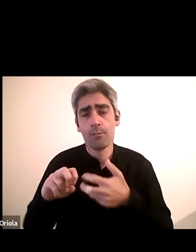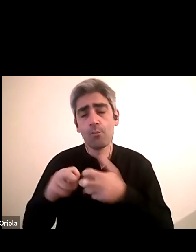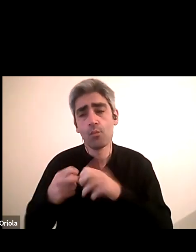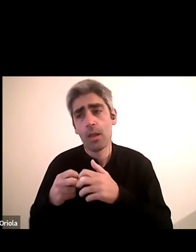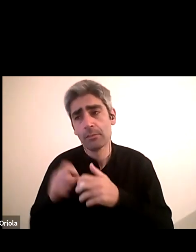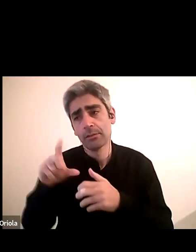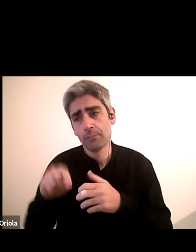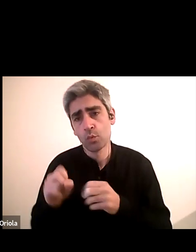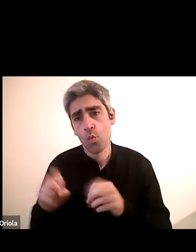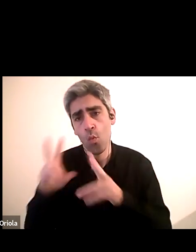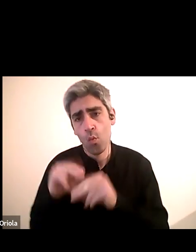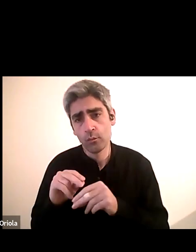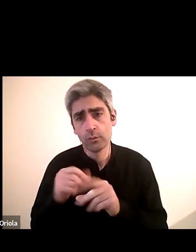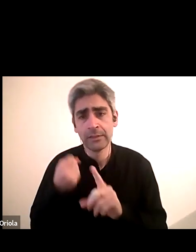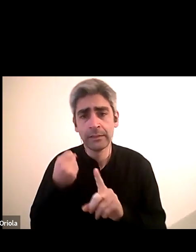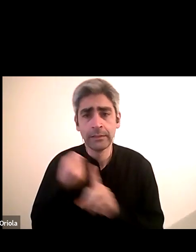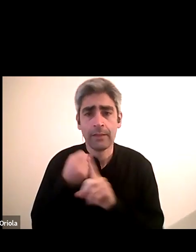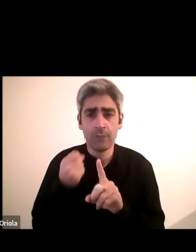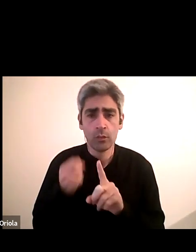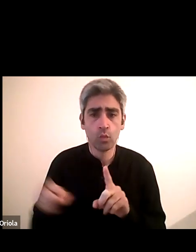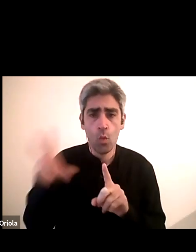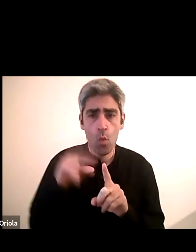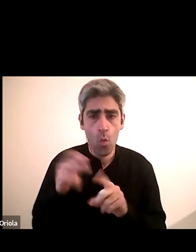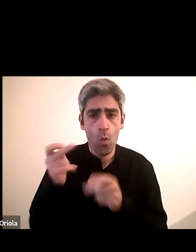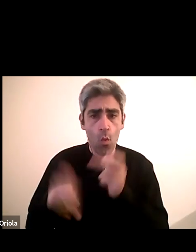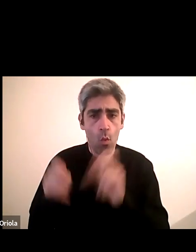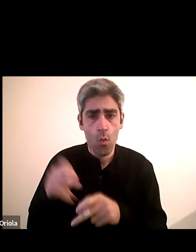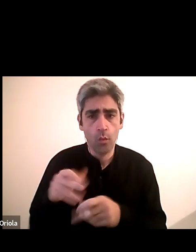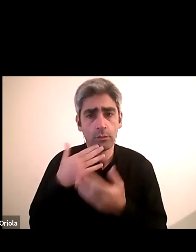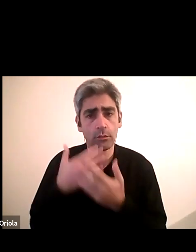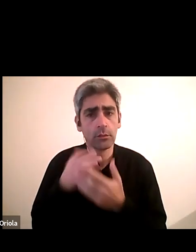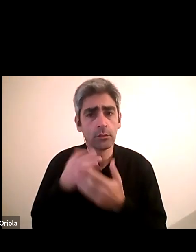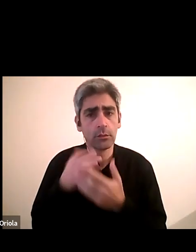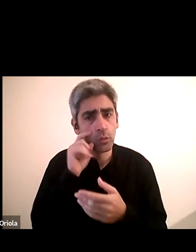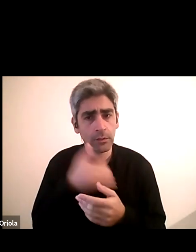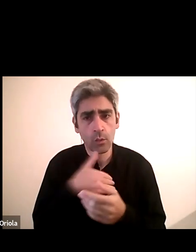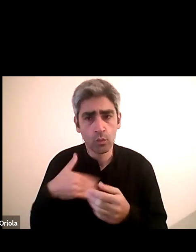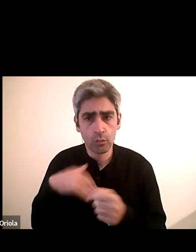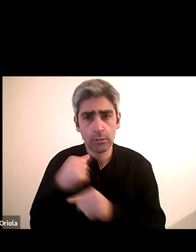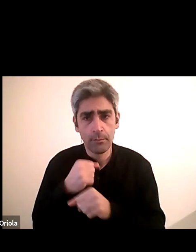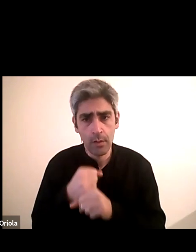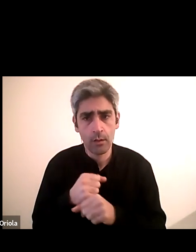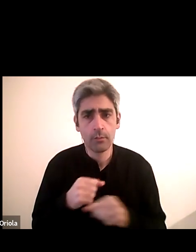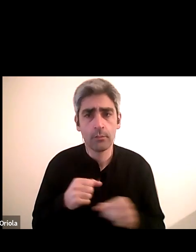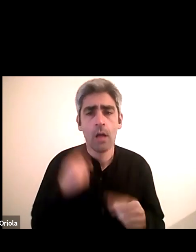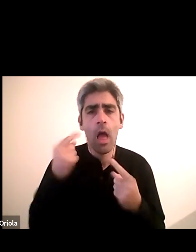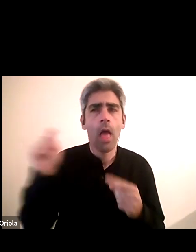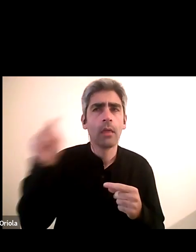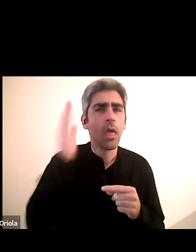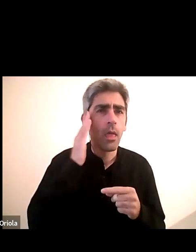também novos e com desafios novos para a segurança e saúde do trabalho. Alguém